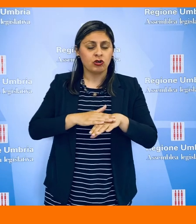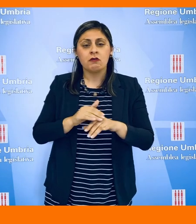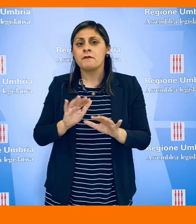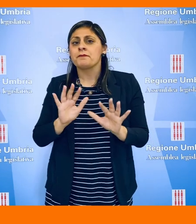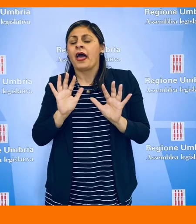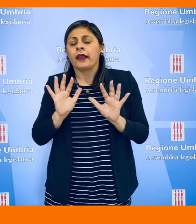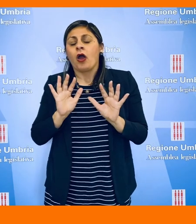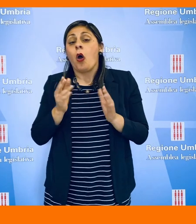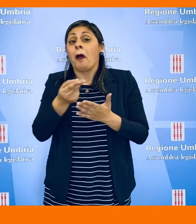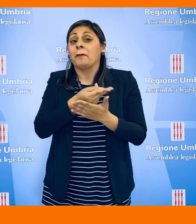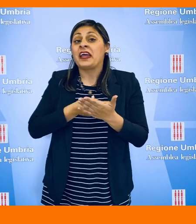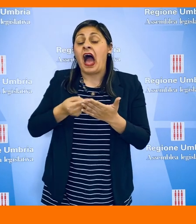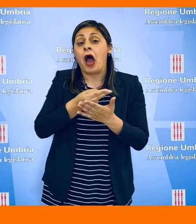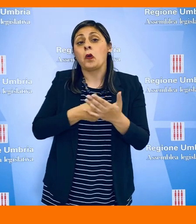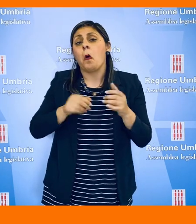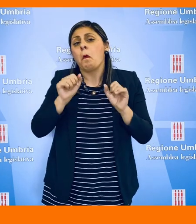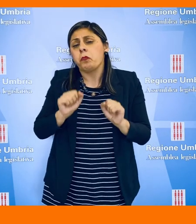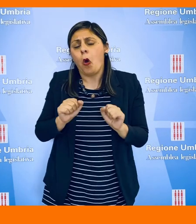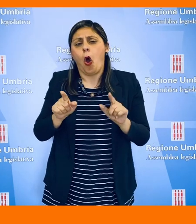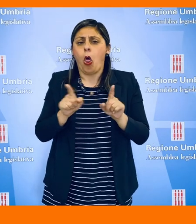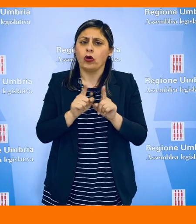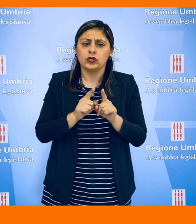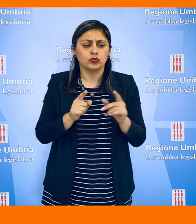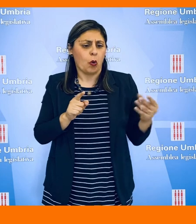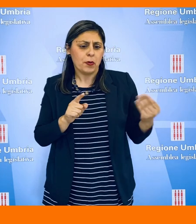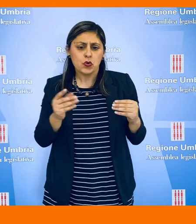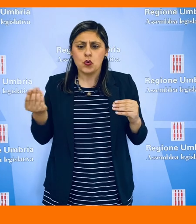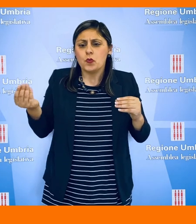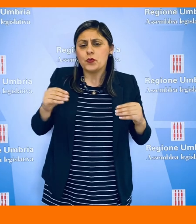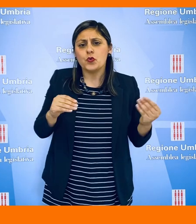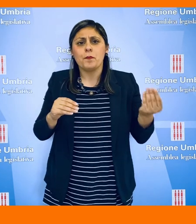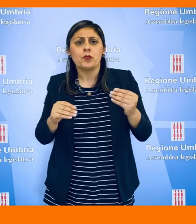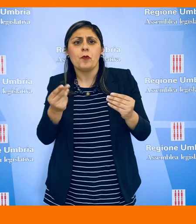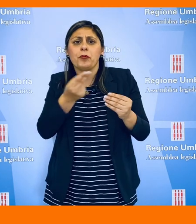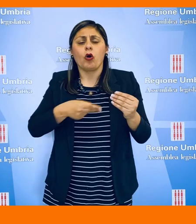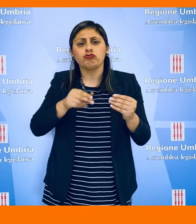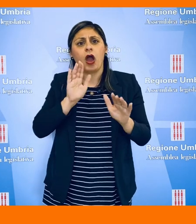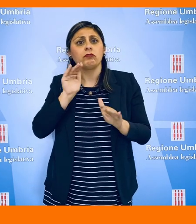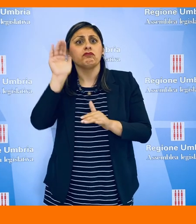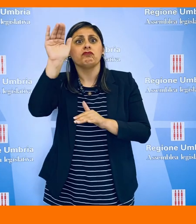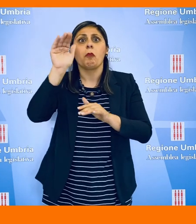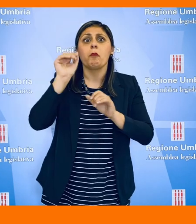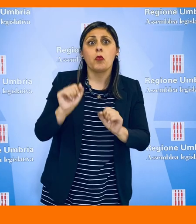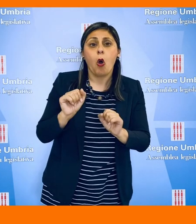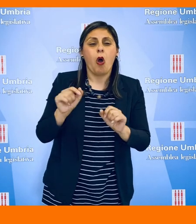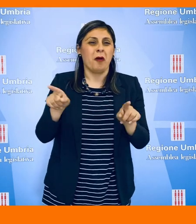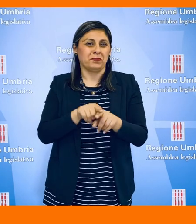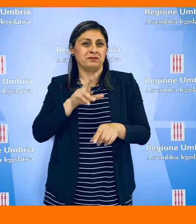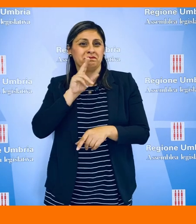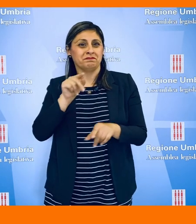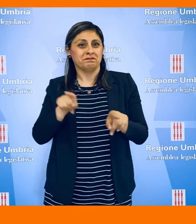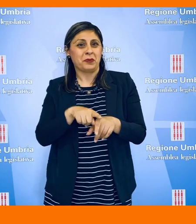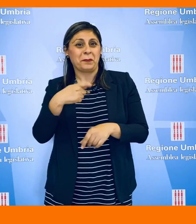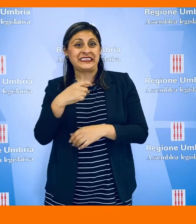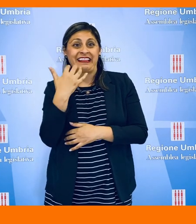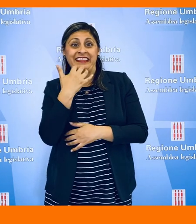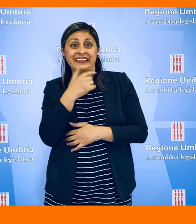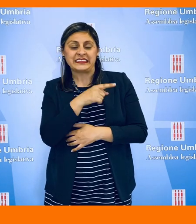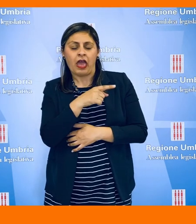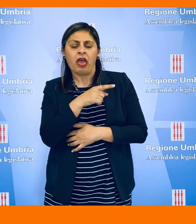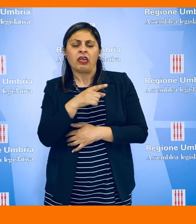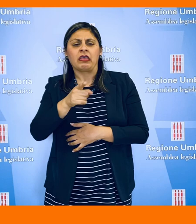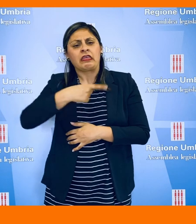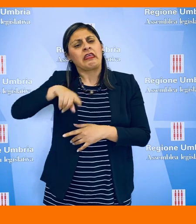Mancini, ma in considerazione che il piano possa essere comunque arricchito con nuove previsioni progettuali, come affermato dalla stessa presidente